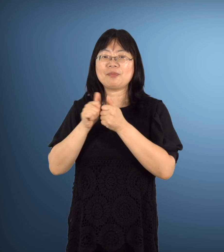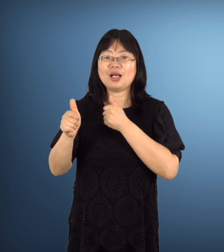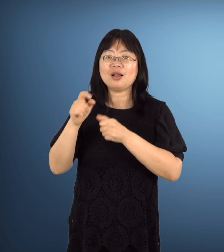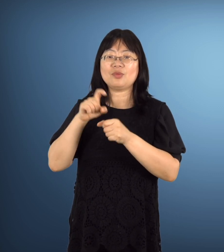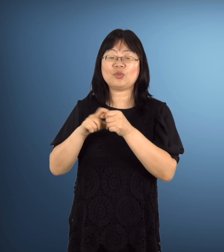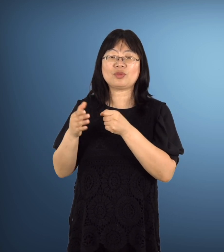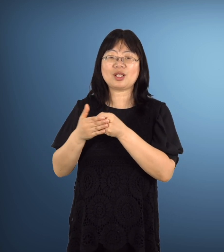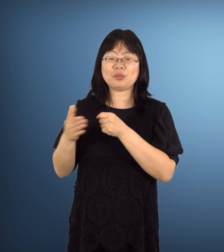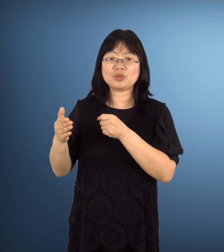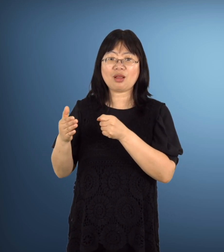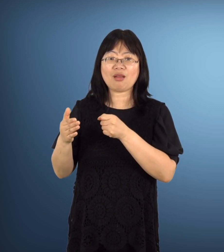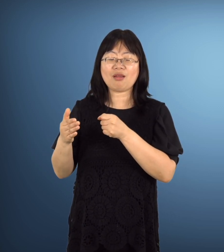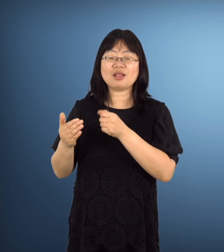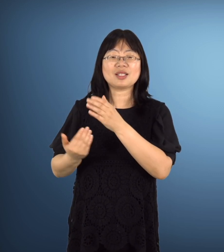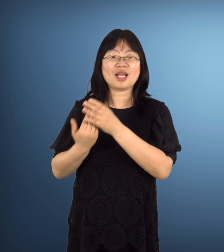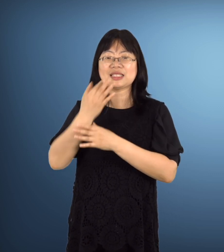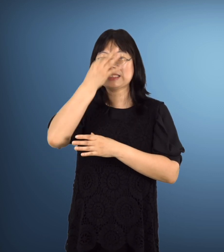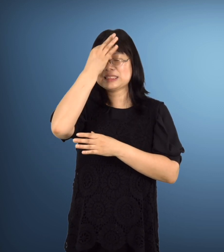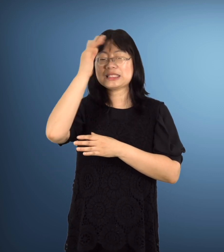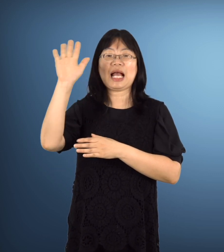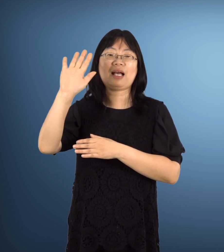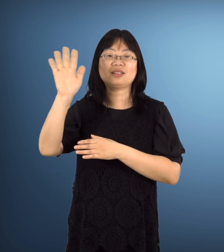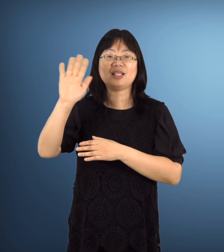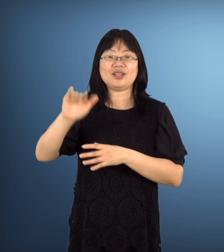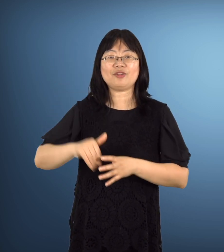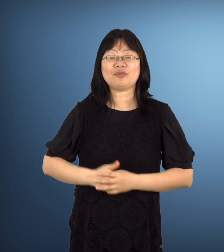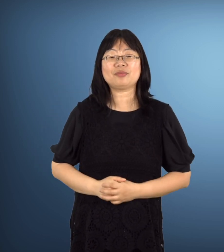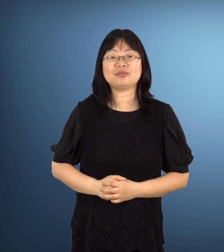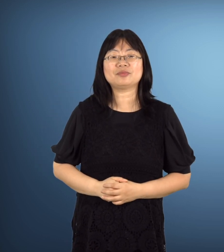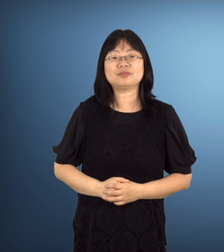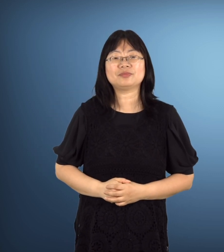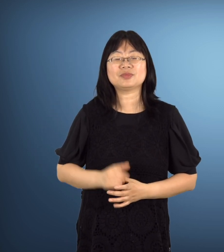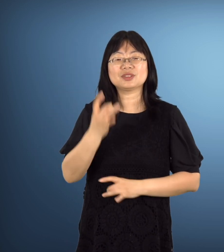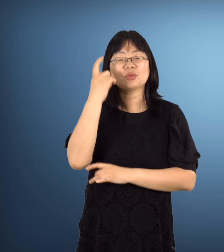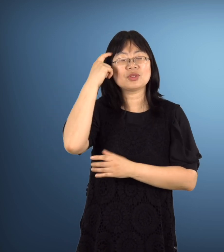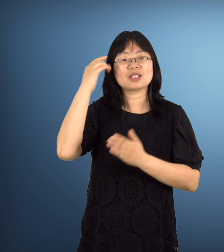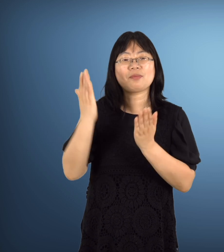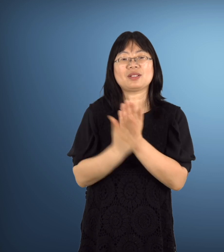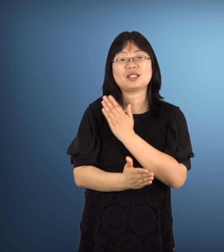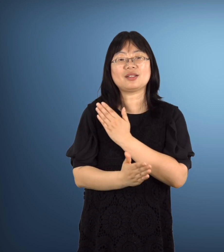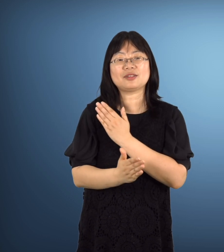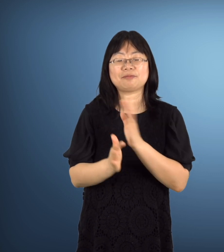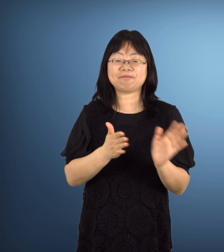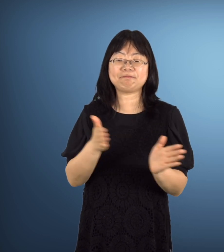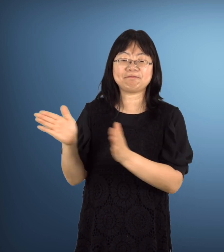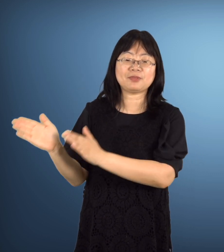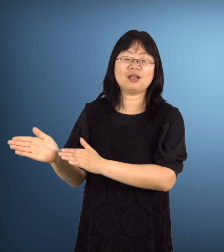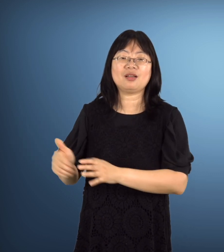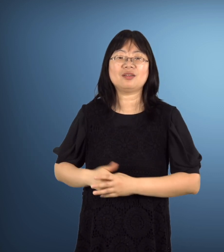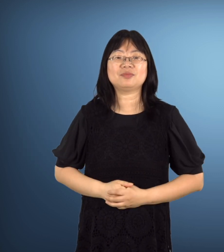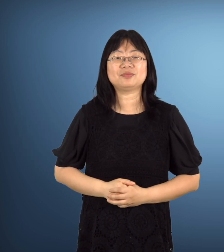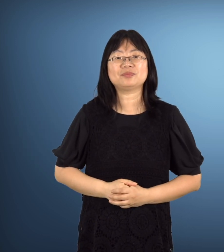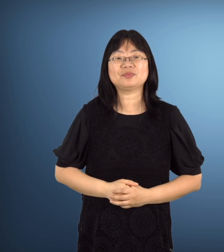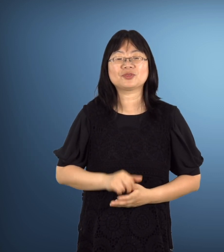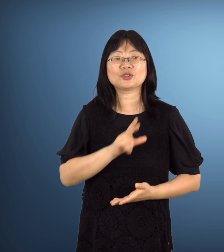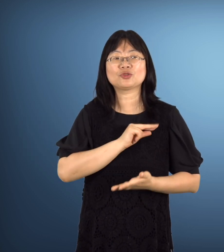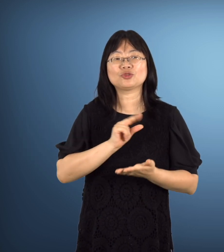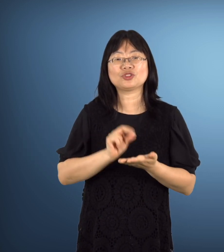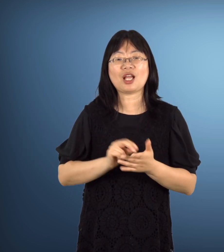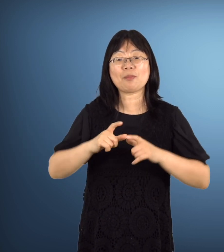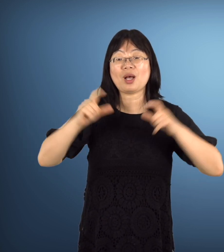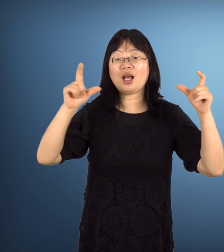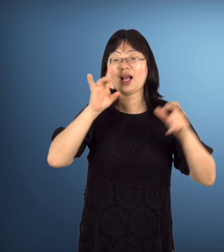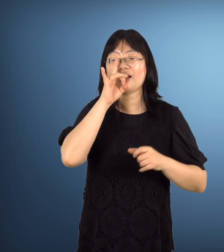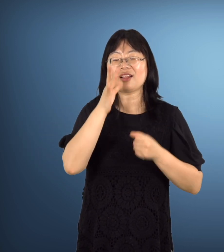이거는 사실 원래 성형의 기본 정신이 아니에요. 자, 그 얘기는 또 그만하고 이게 너무 주제가 또 확대되면